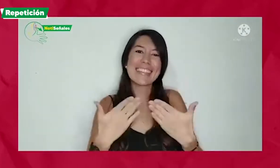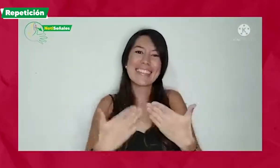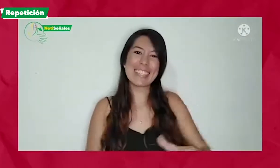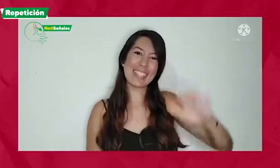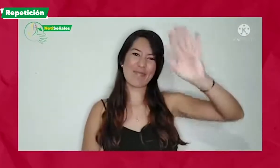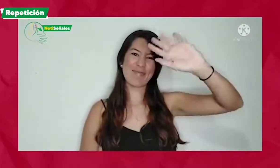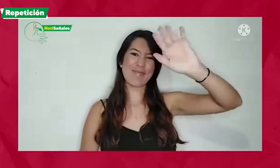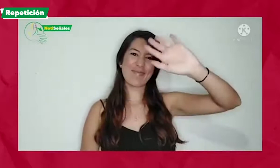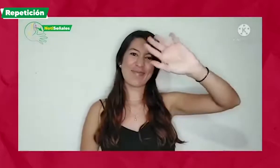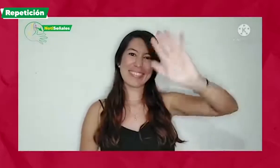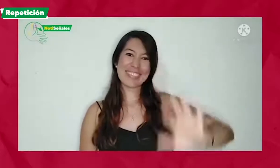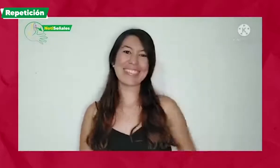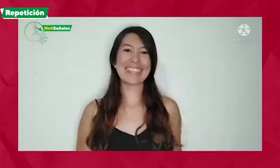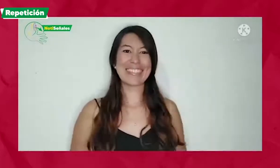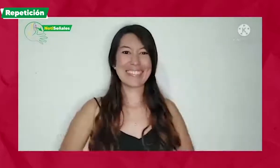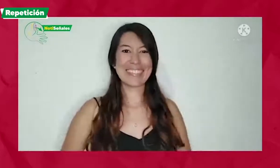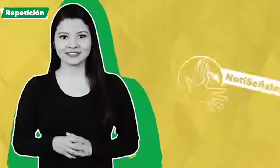Gracias, hasta luego